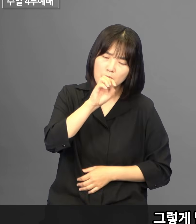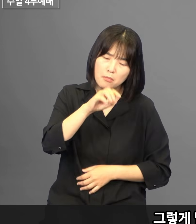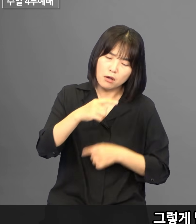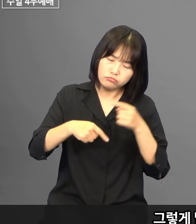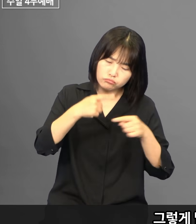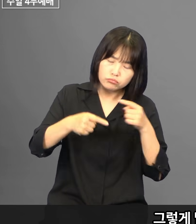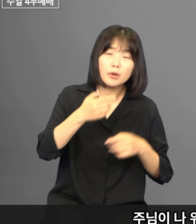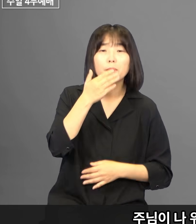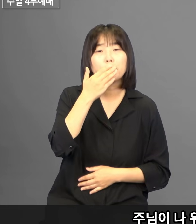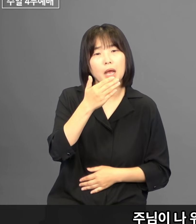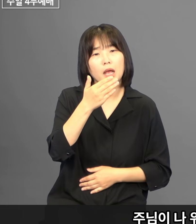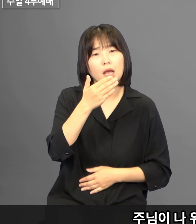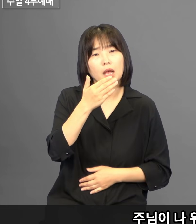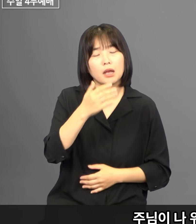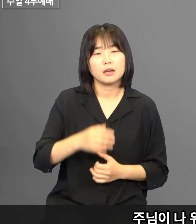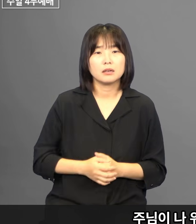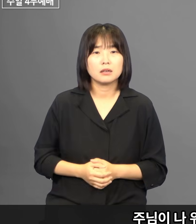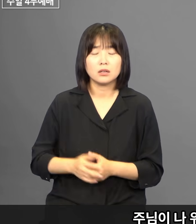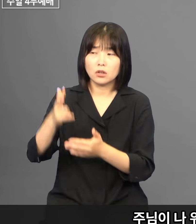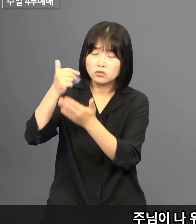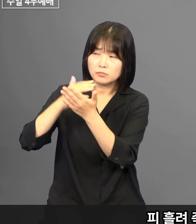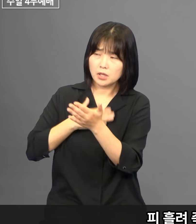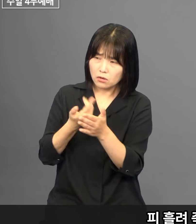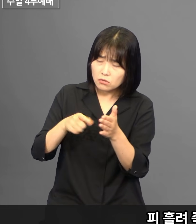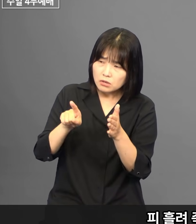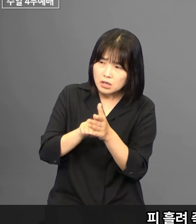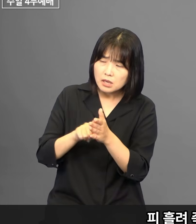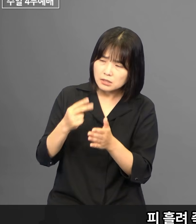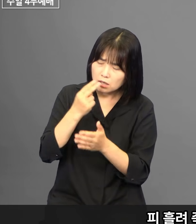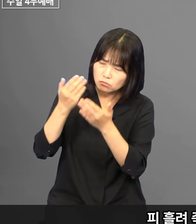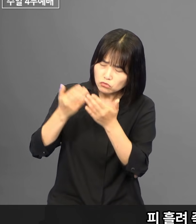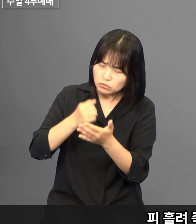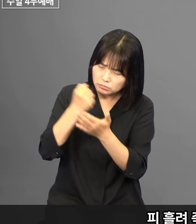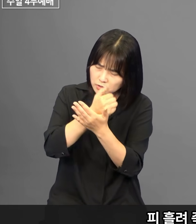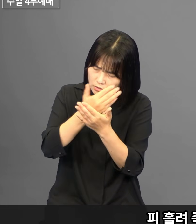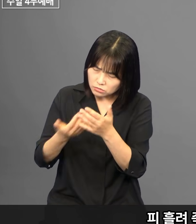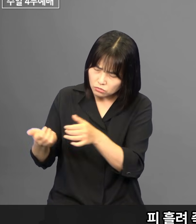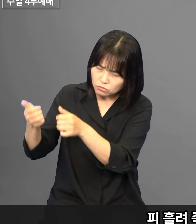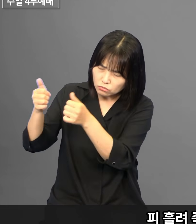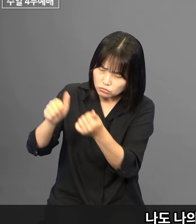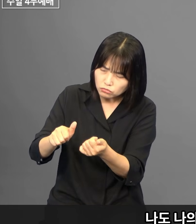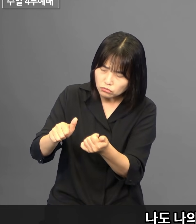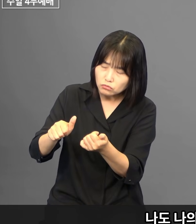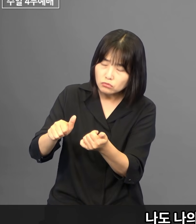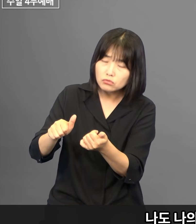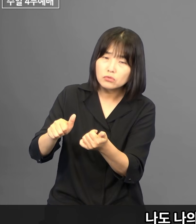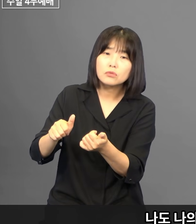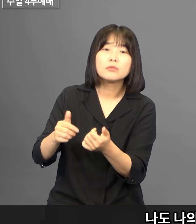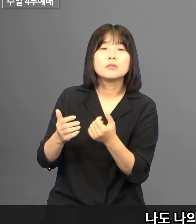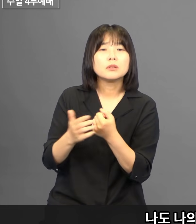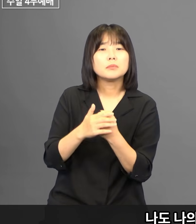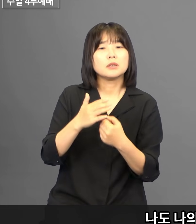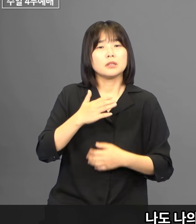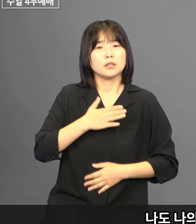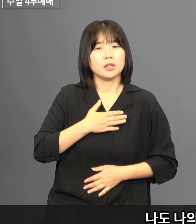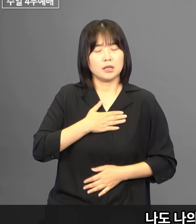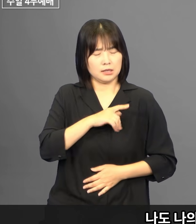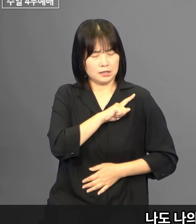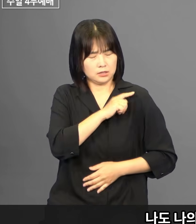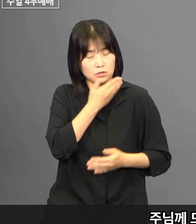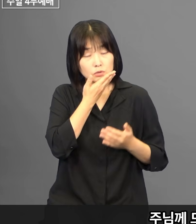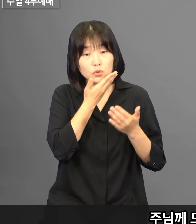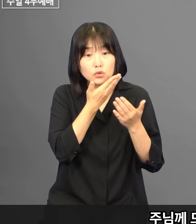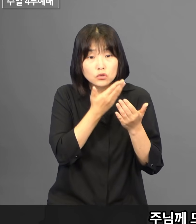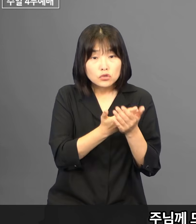있어요. 주님이 나 위해서 생명도 주시고 피 흘려 죽으신 분이시니까 나도 나의 가장 소중한